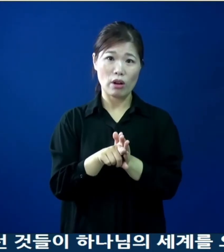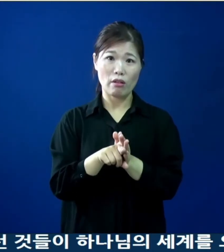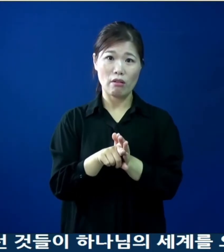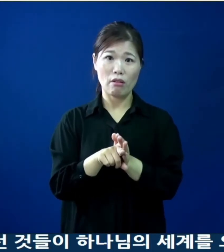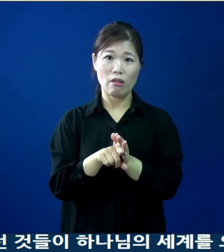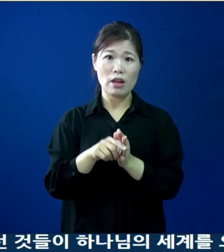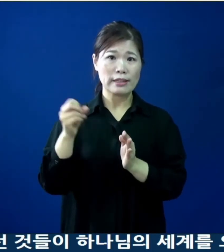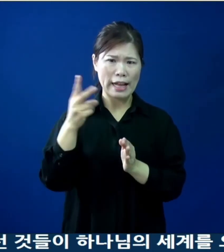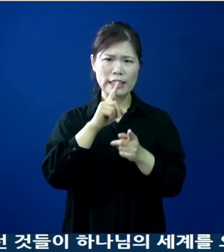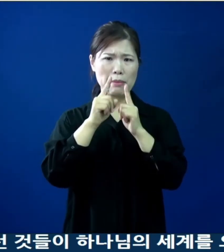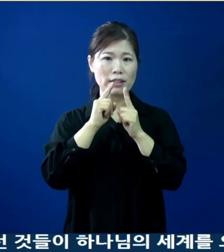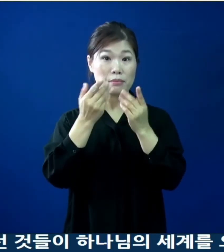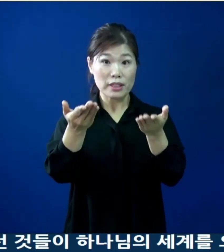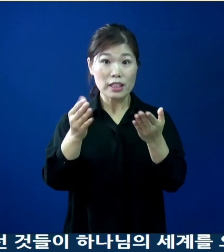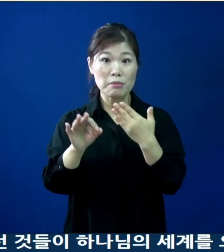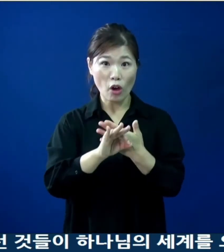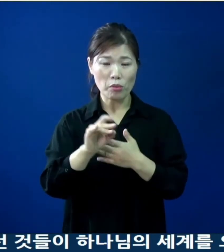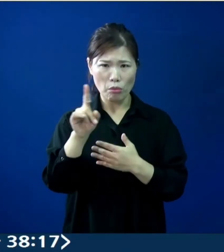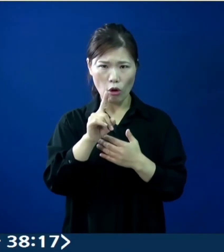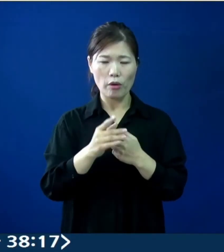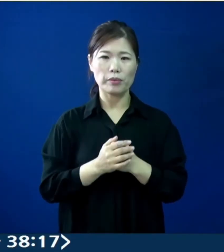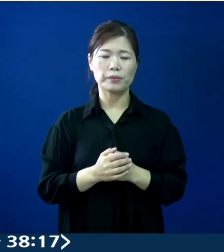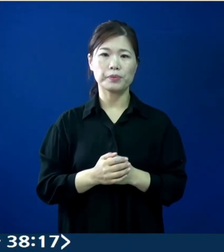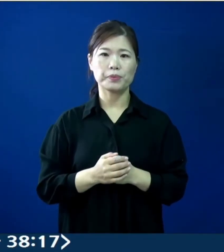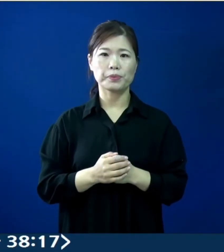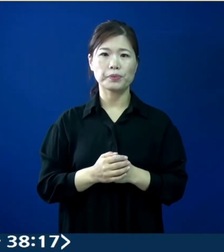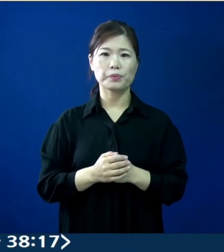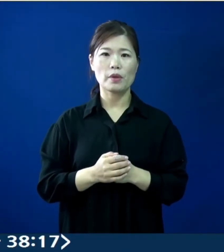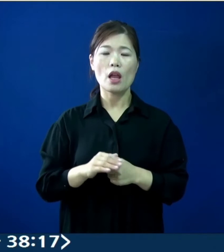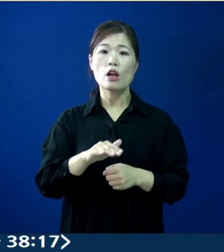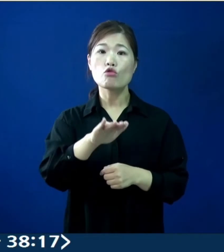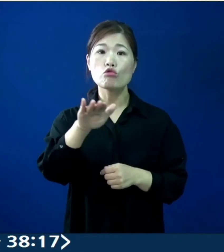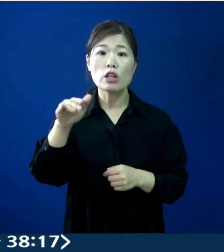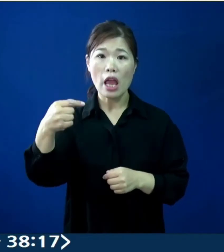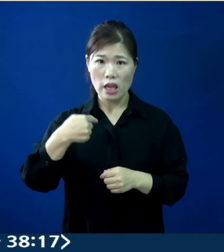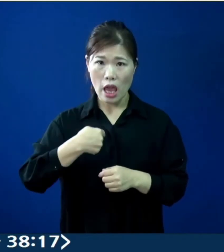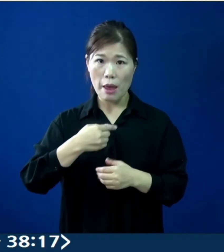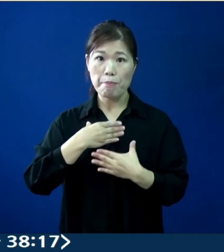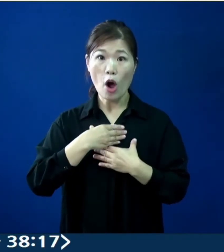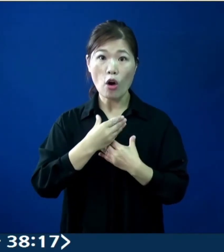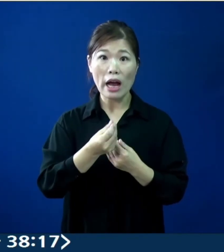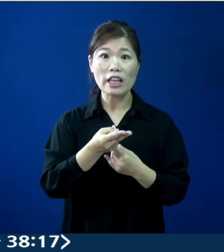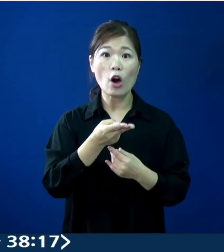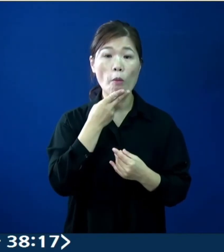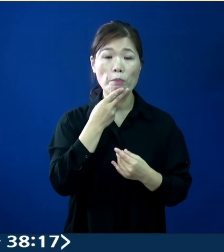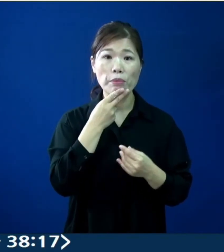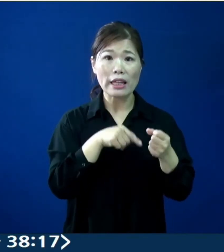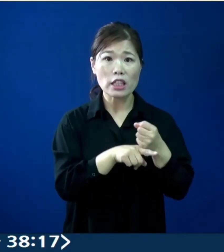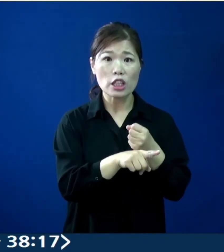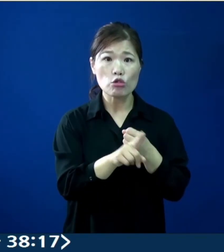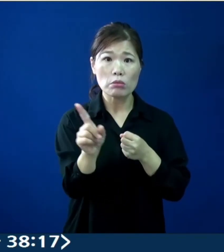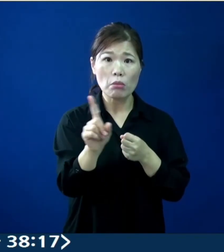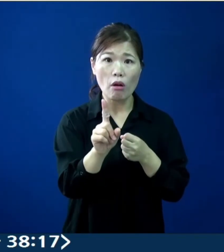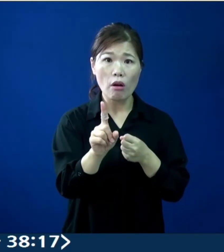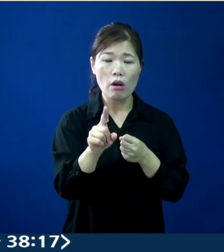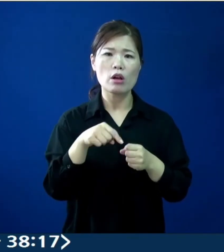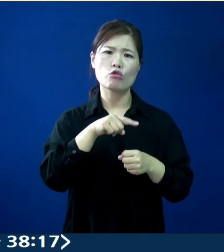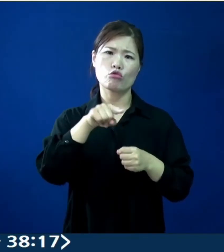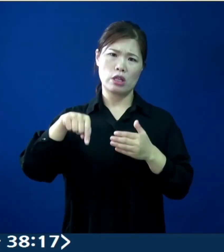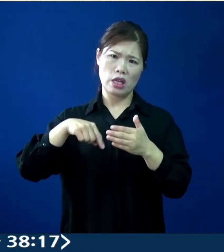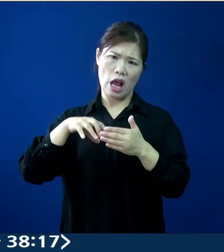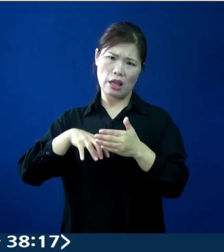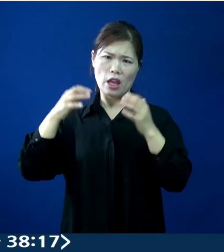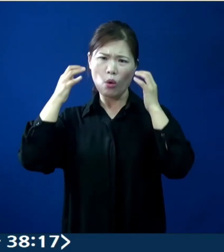좀 뒤집어서 해석해야 됩니다. 무슨 뜻이냐면 우리에게 평강이 없는 이유는 우리 안에 큰